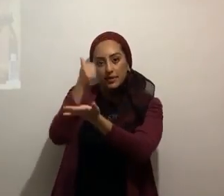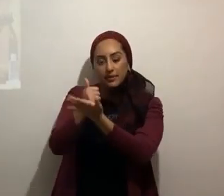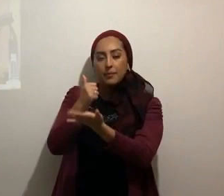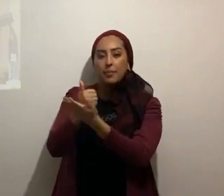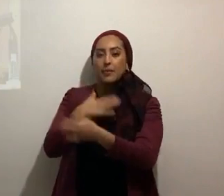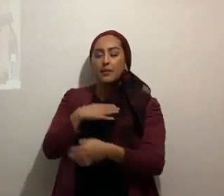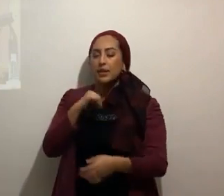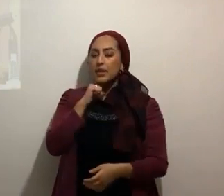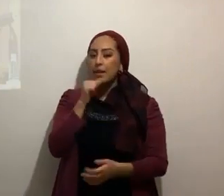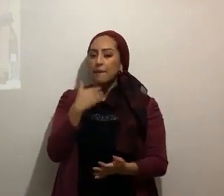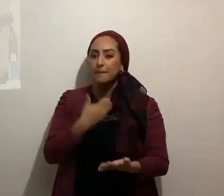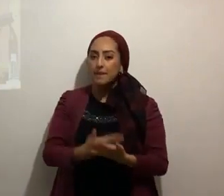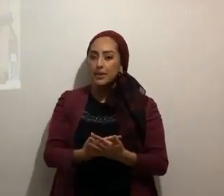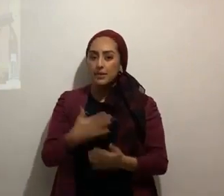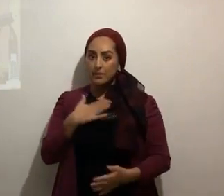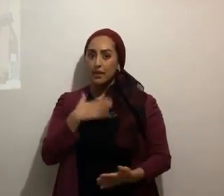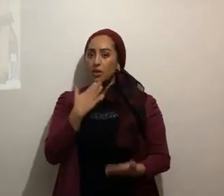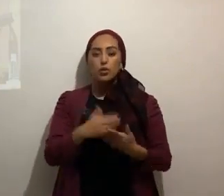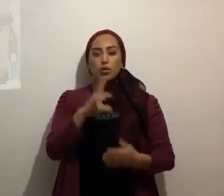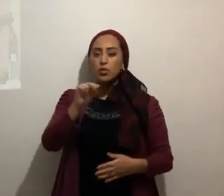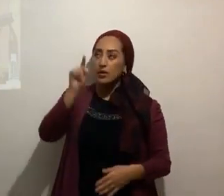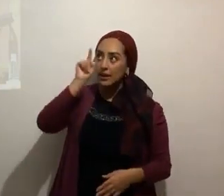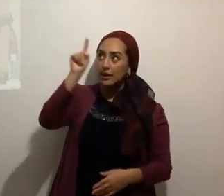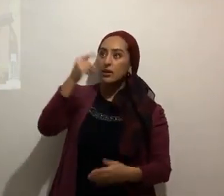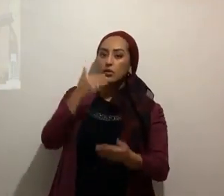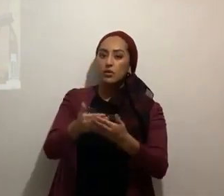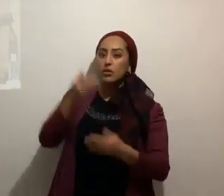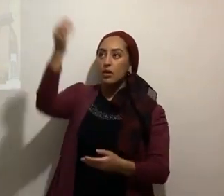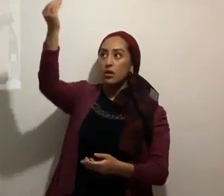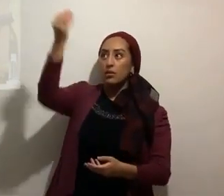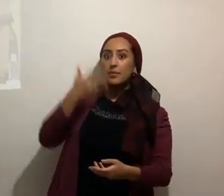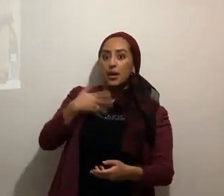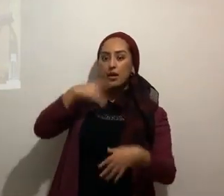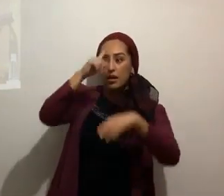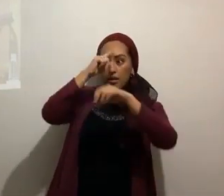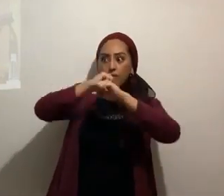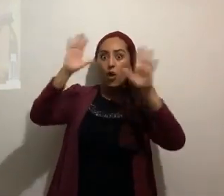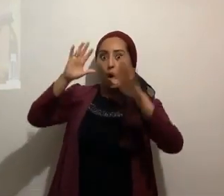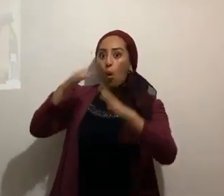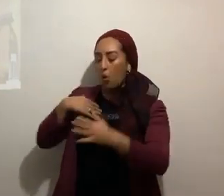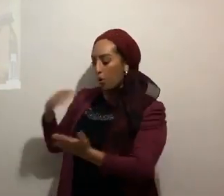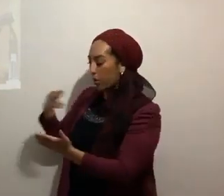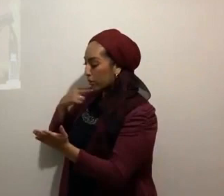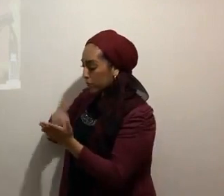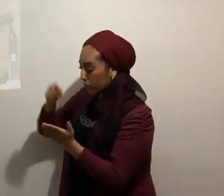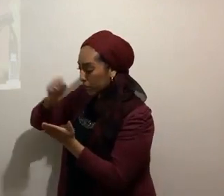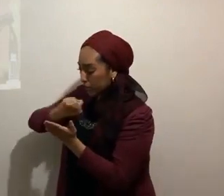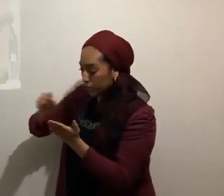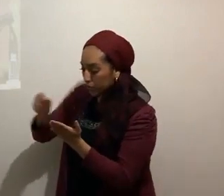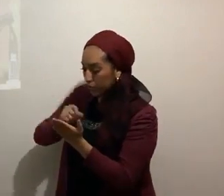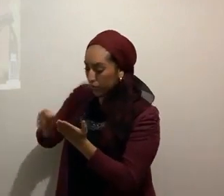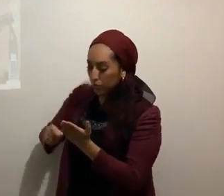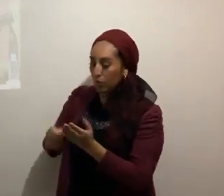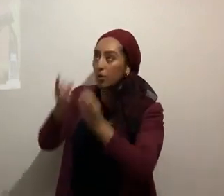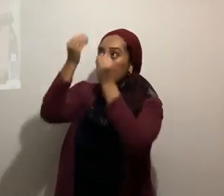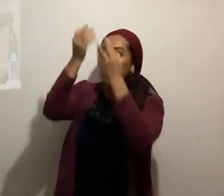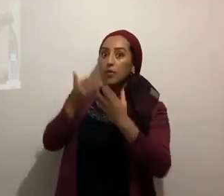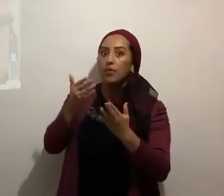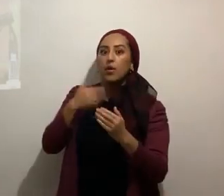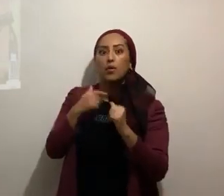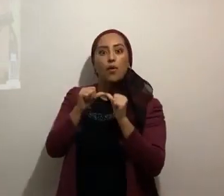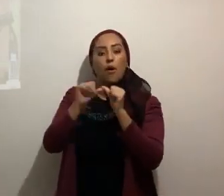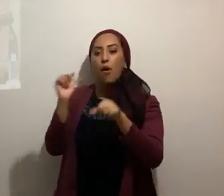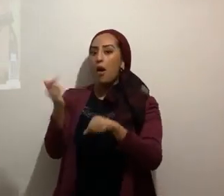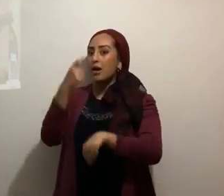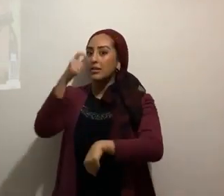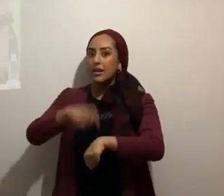que yo sea bueno, sino Él es bueno. Entonces recibo una idea y la anoto rápido. Y la anoto, otra idea. Y así estoy todo el